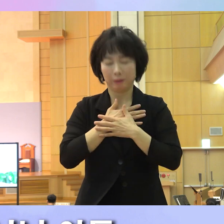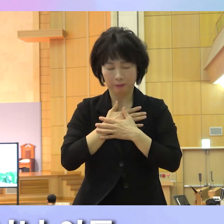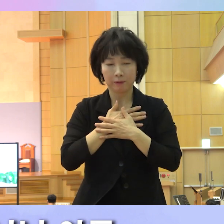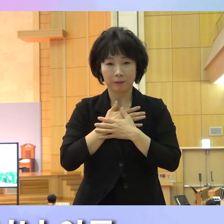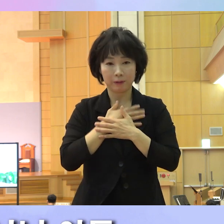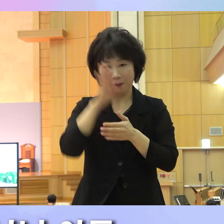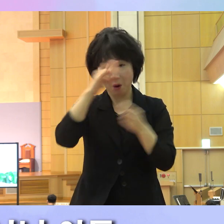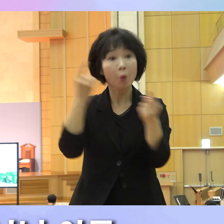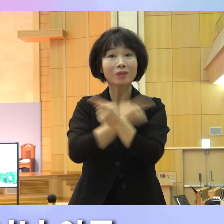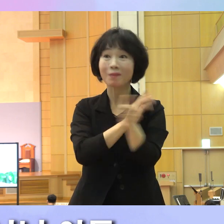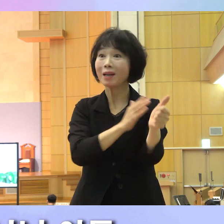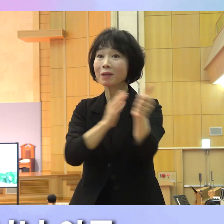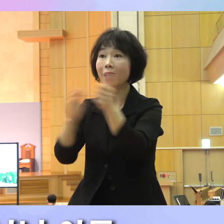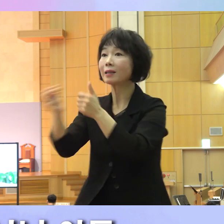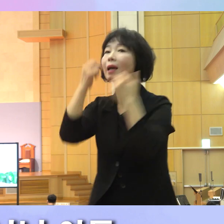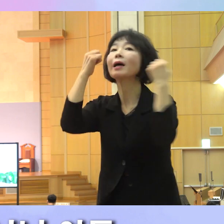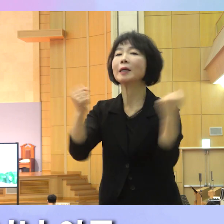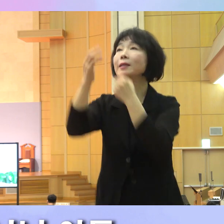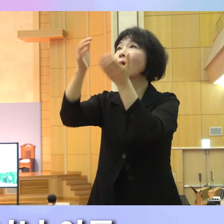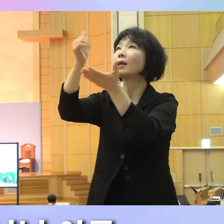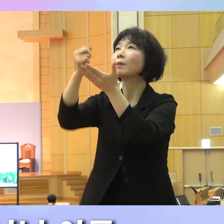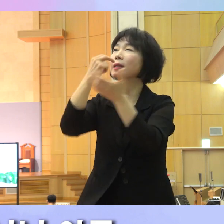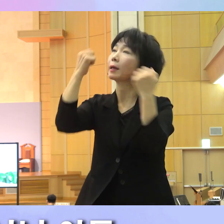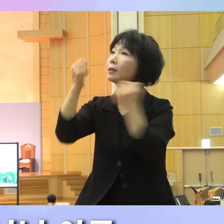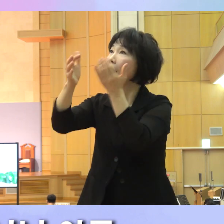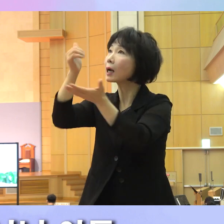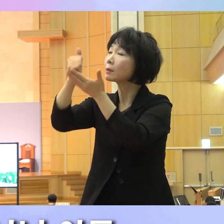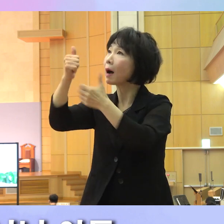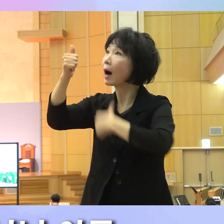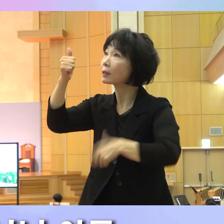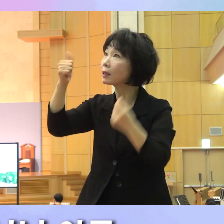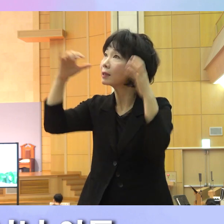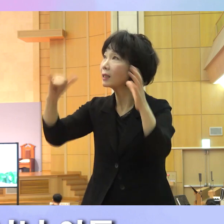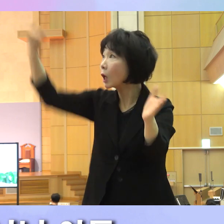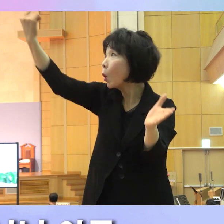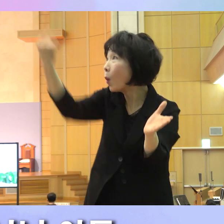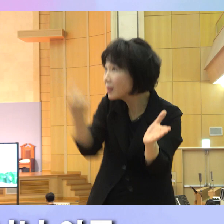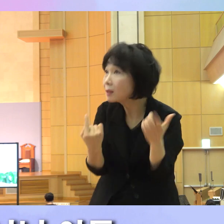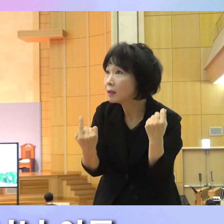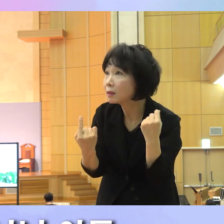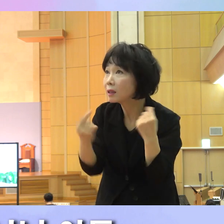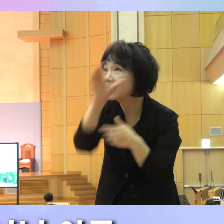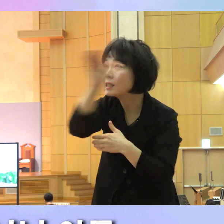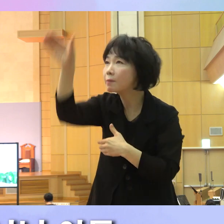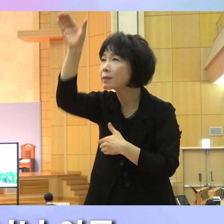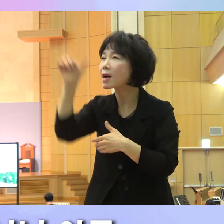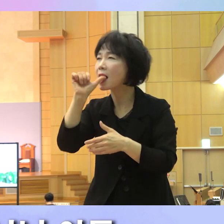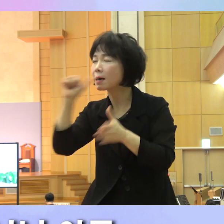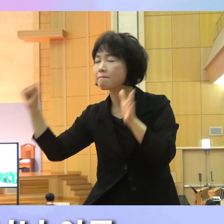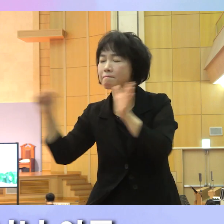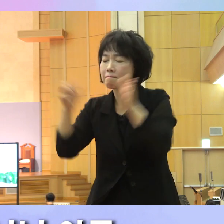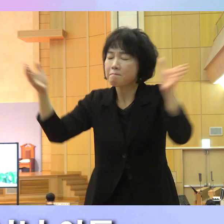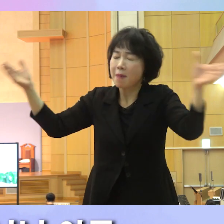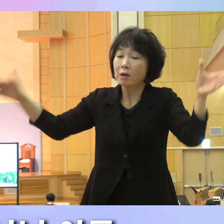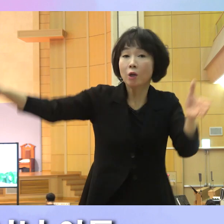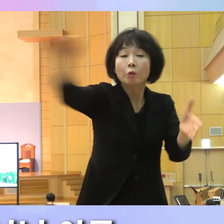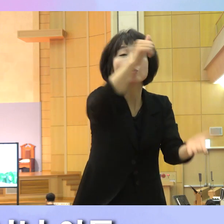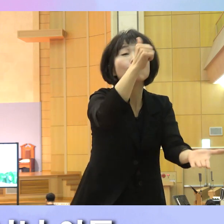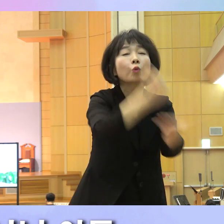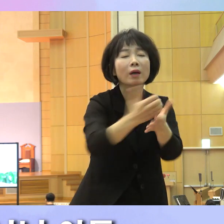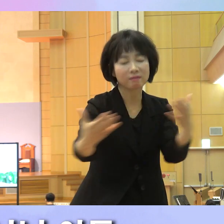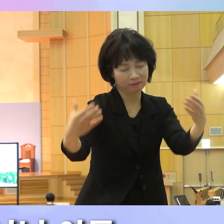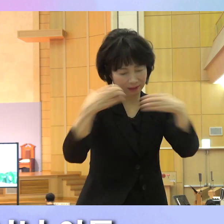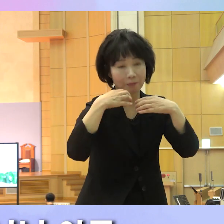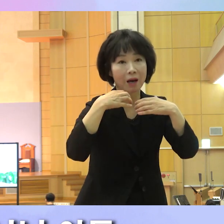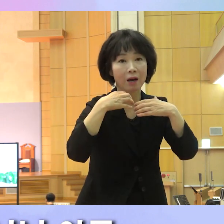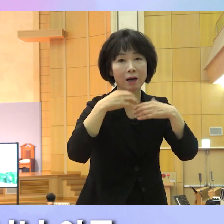살아계신 하나님, 그리고 살아계신 하나님의 아들로서 이 땅에 오셔서 십자가 지실 때 우리의 죄, 질병, 가난을